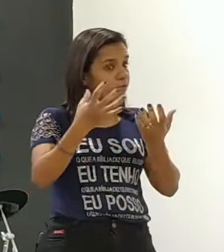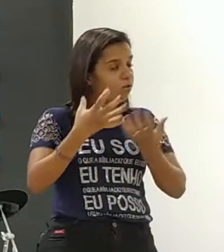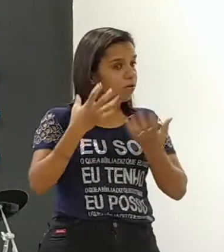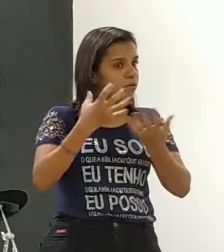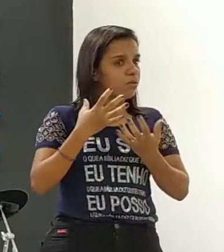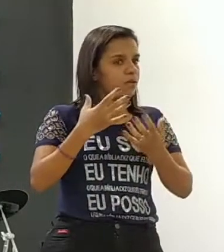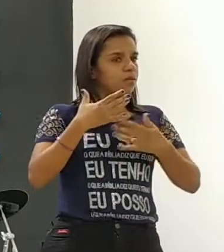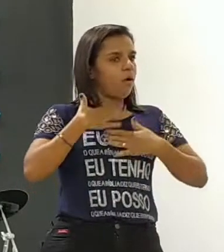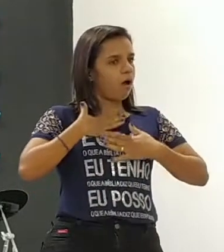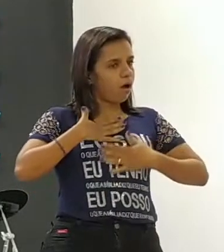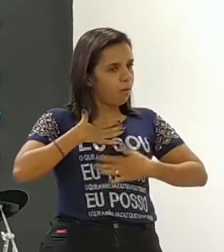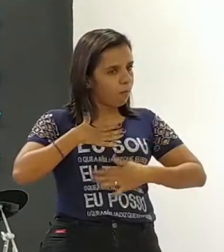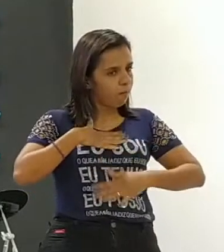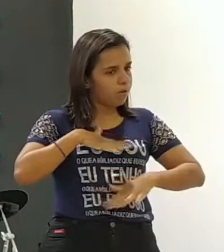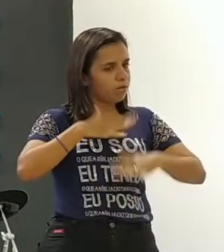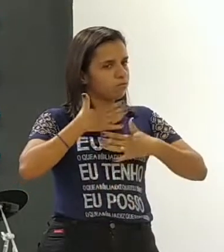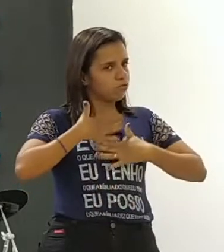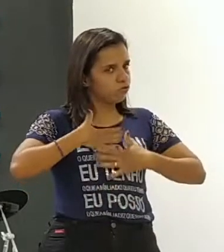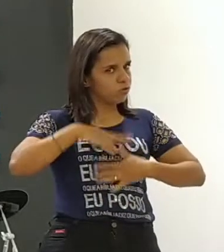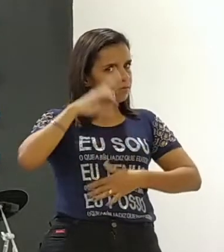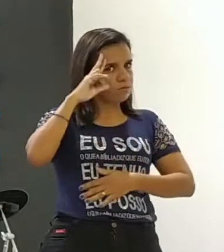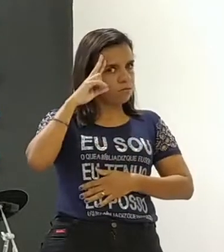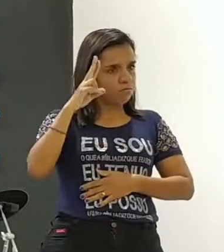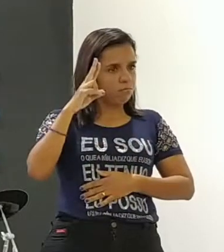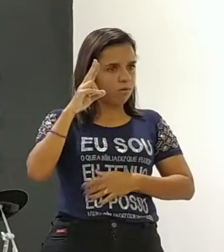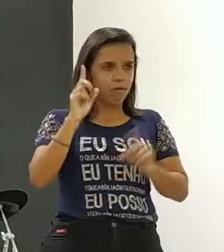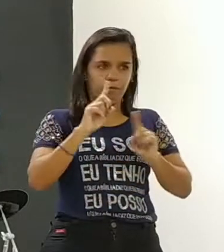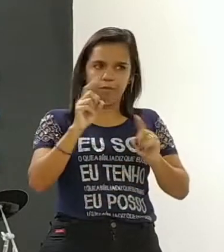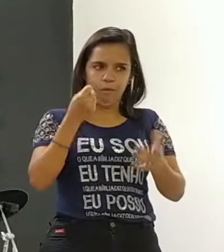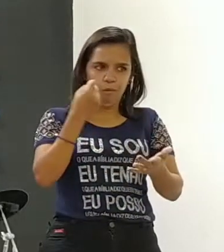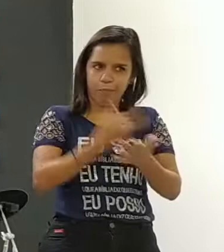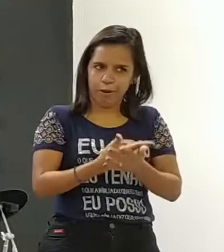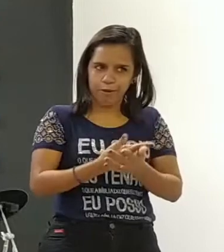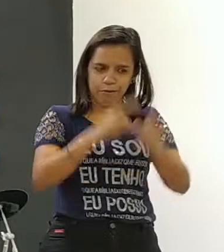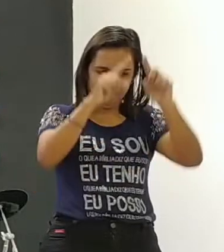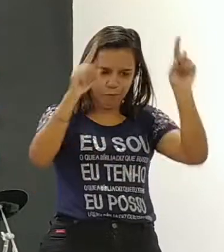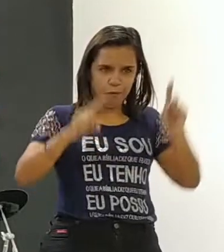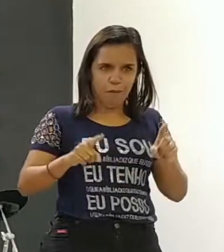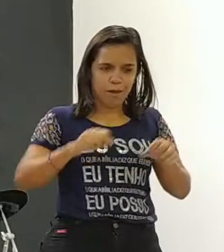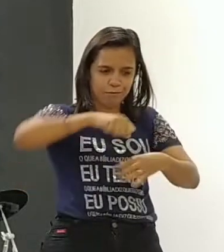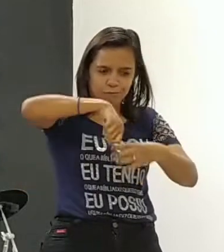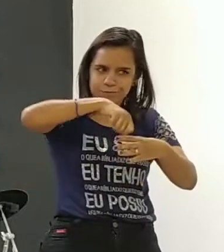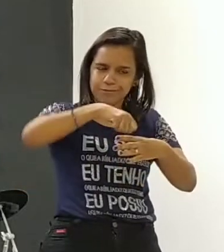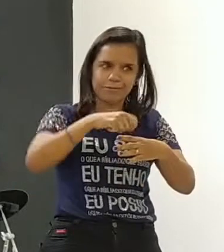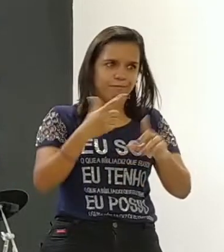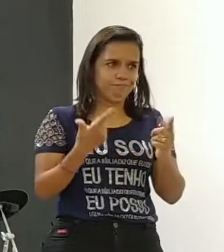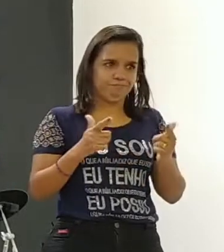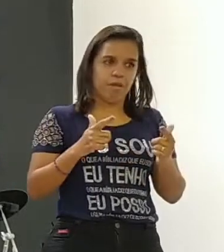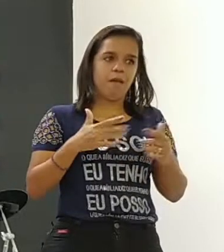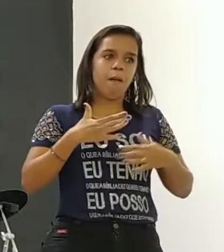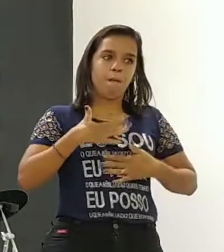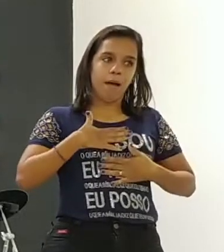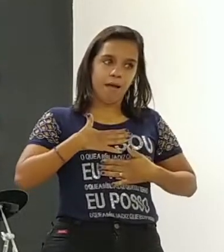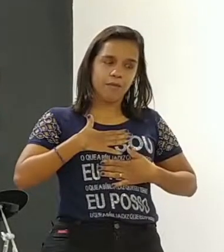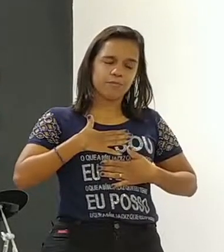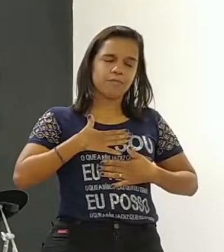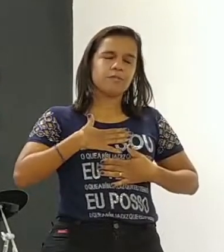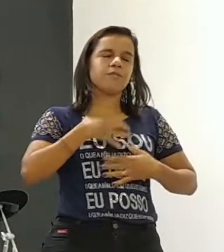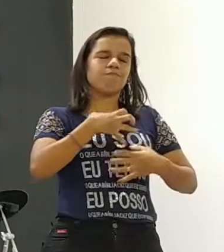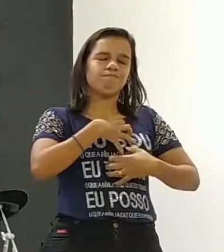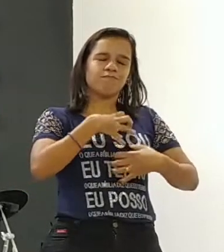aquilo ali descansou. Não consegui comprar o armário ainda, mas descansou. Meu coração